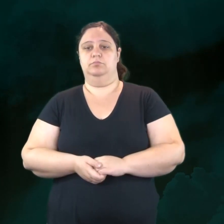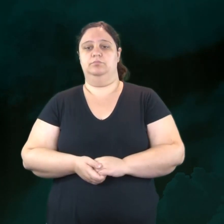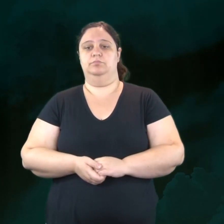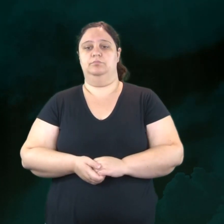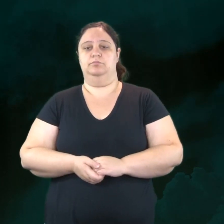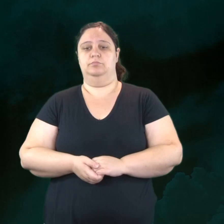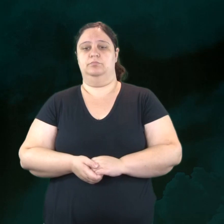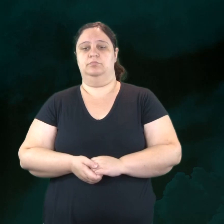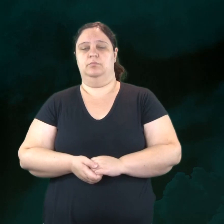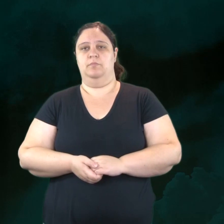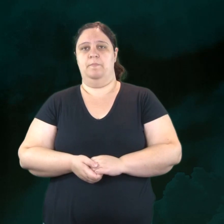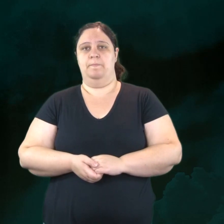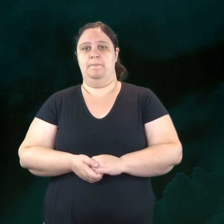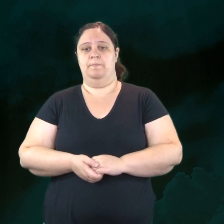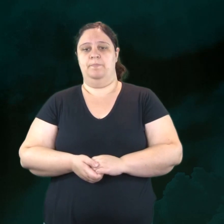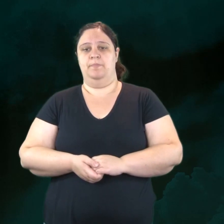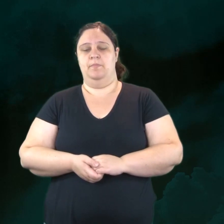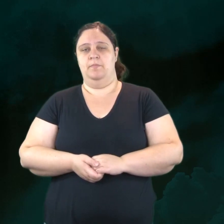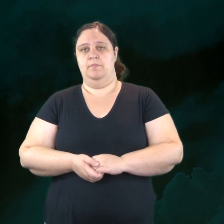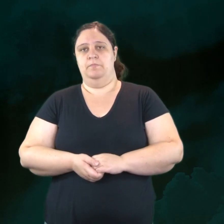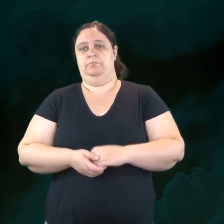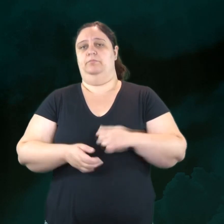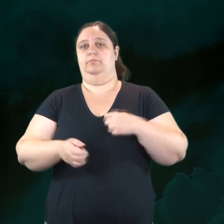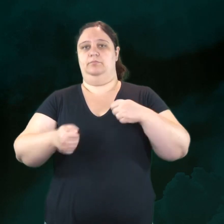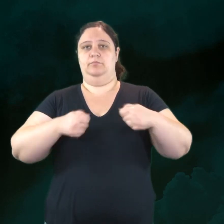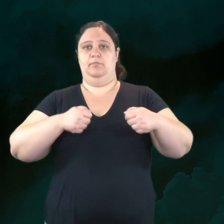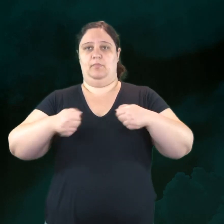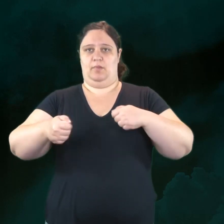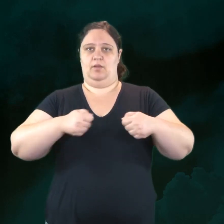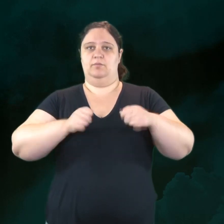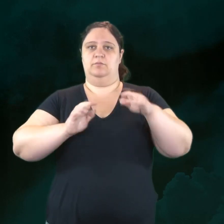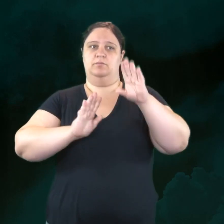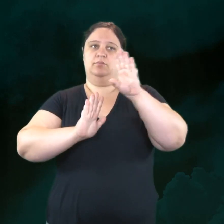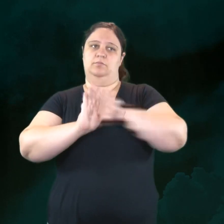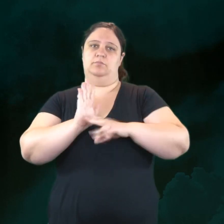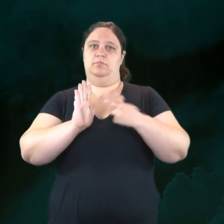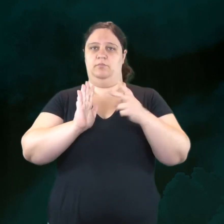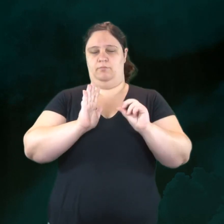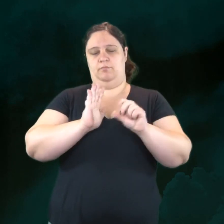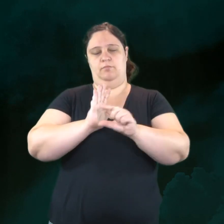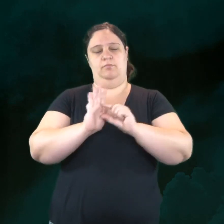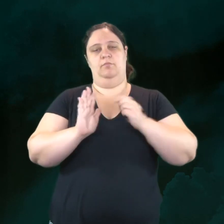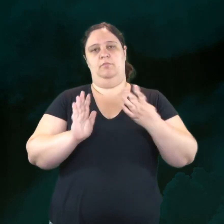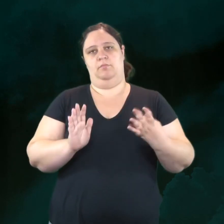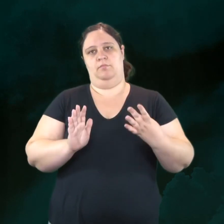Aristarco. Eu vou mostrar para vocês em Atos, capítulo 20, versículo 4.